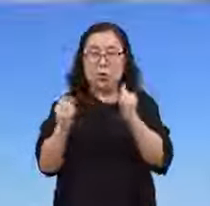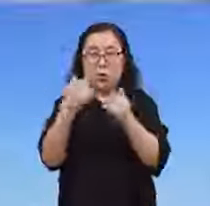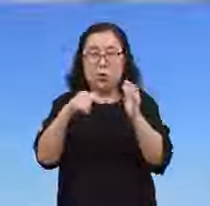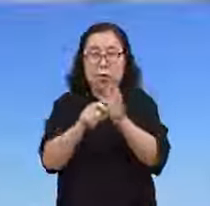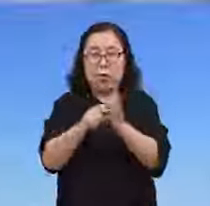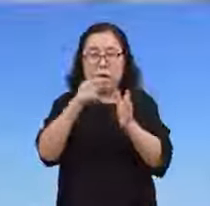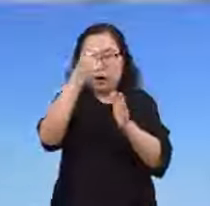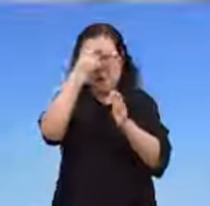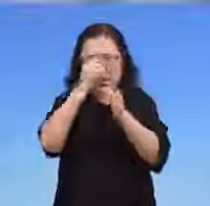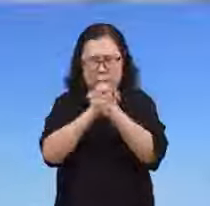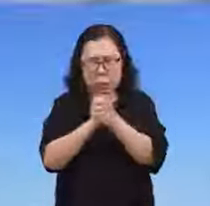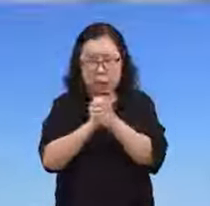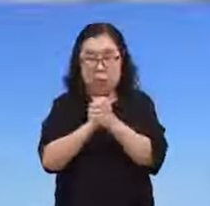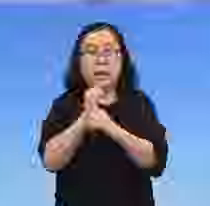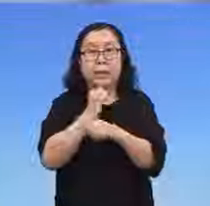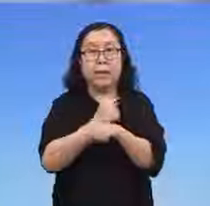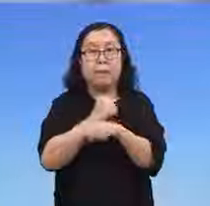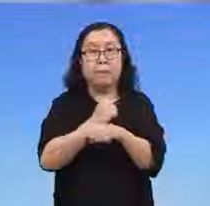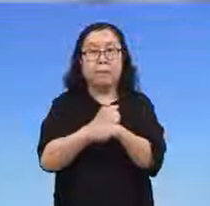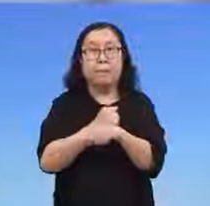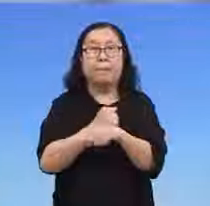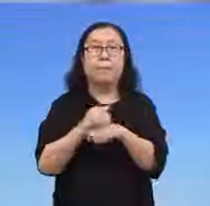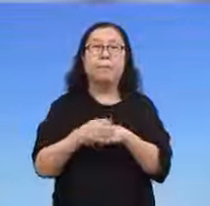나오는 기도 물줄기거든요.